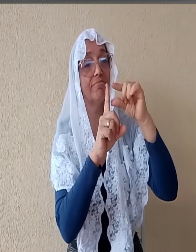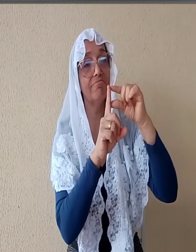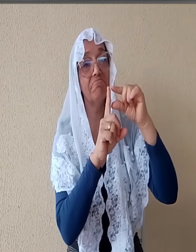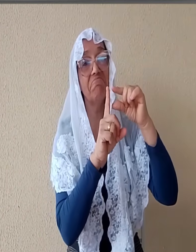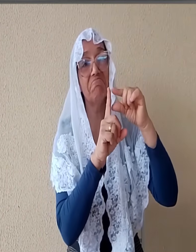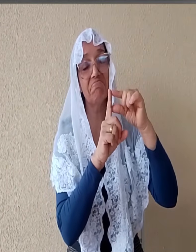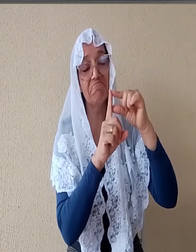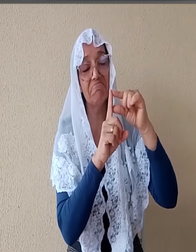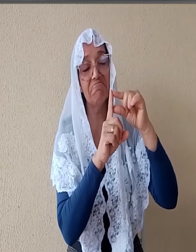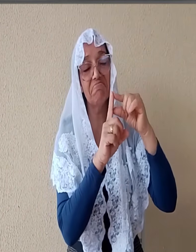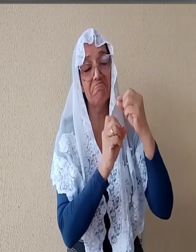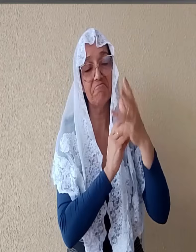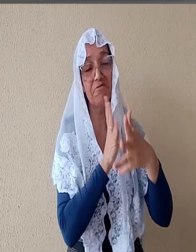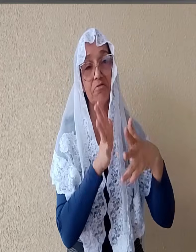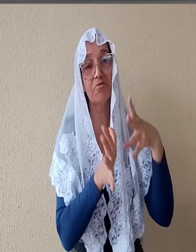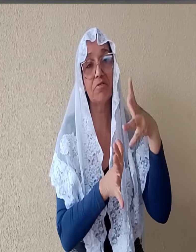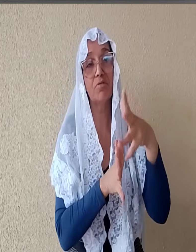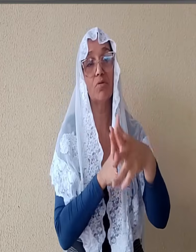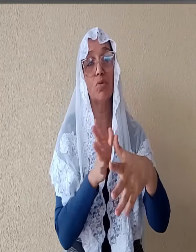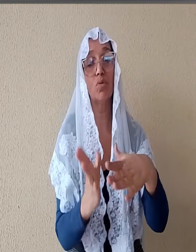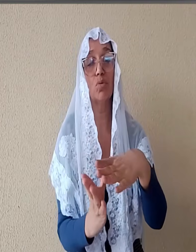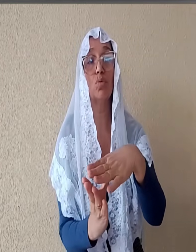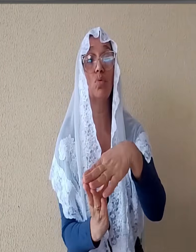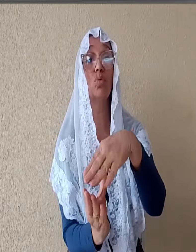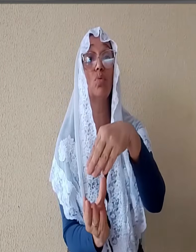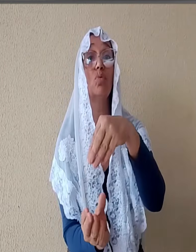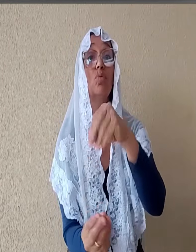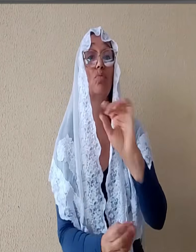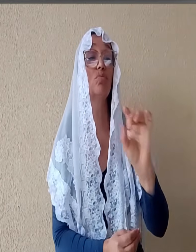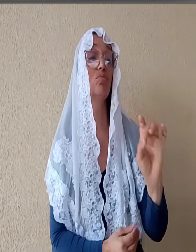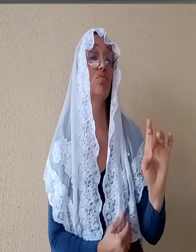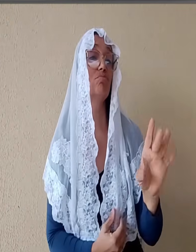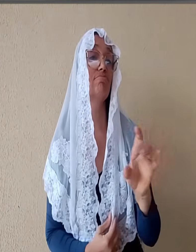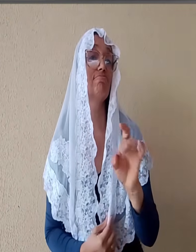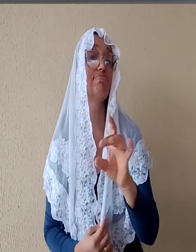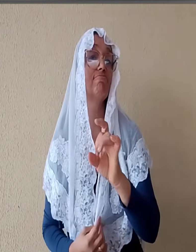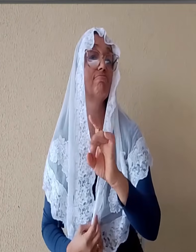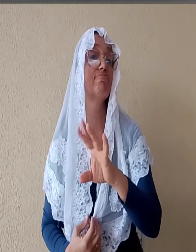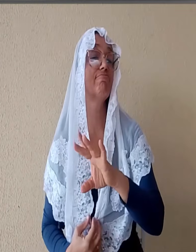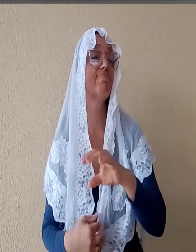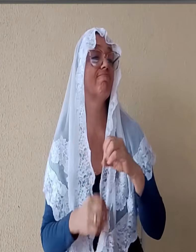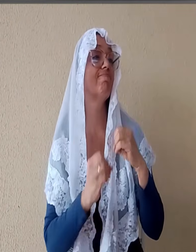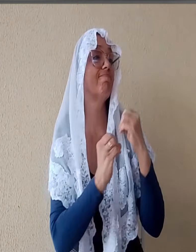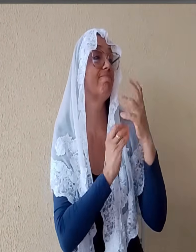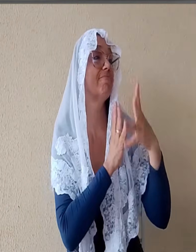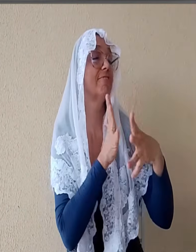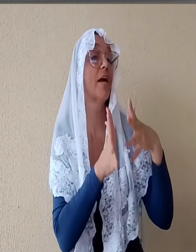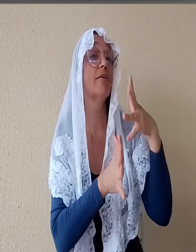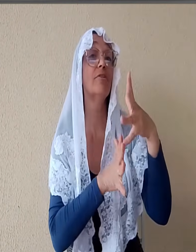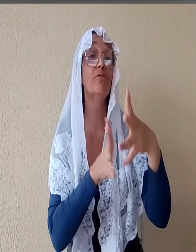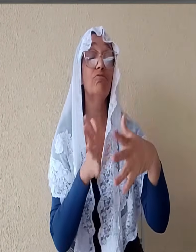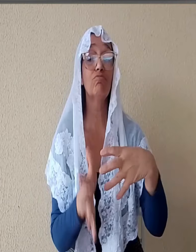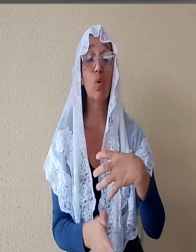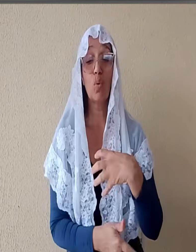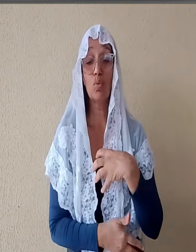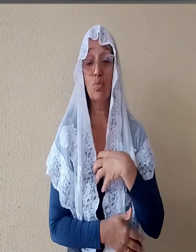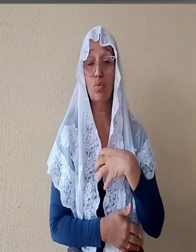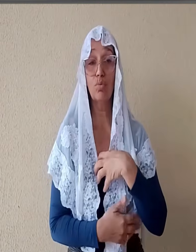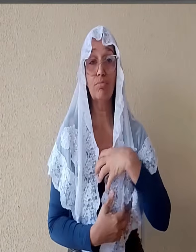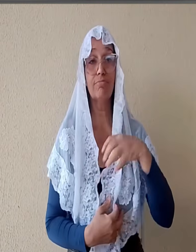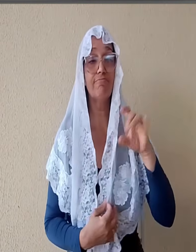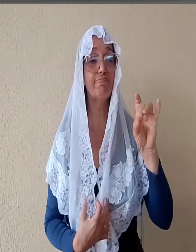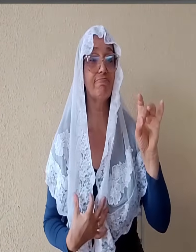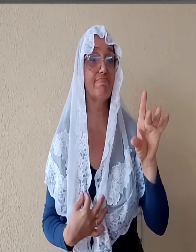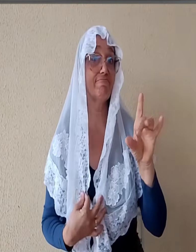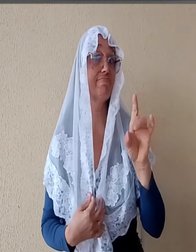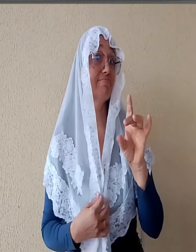Mas glorioso e vem descobrindo o segredo, Senhor, que está no Glória a nosso íntimo. Deus. Porque só o Senhor que sabe.